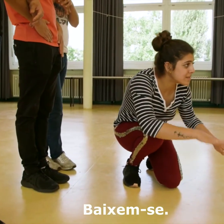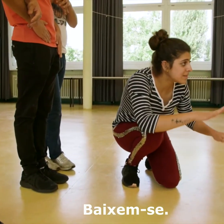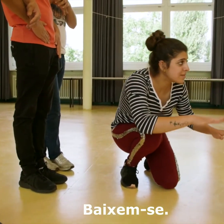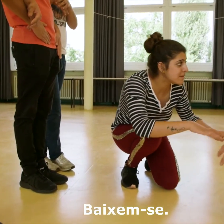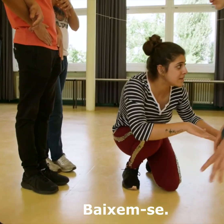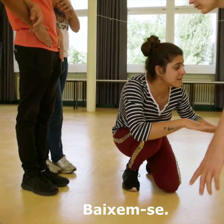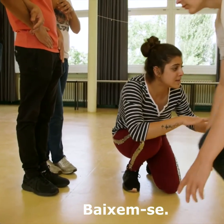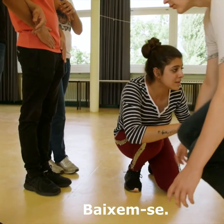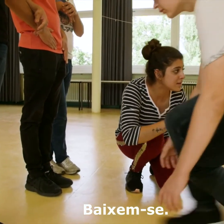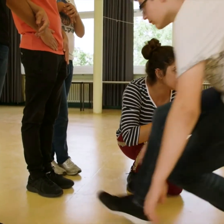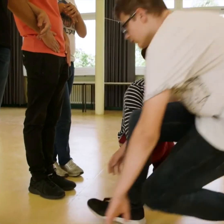Agachem-se.